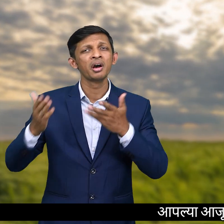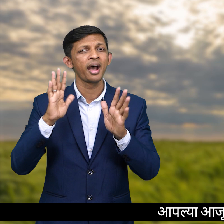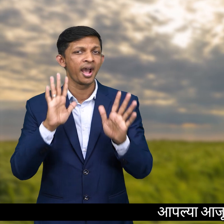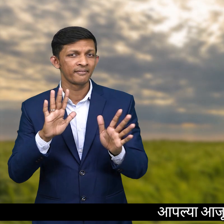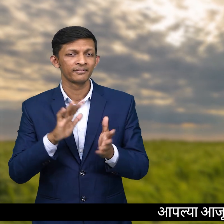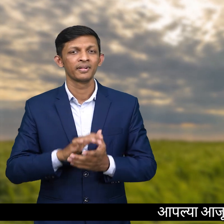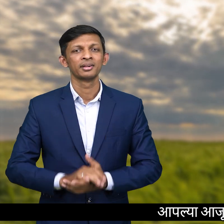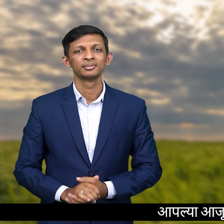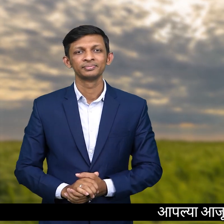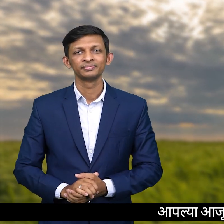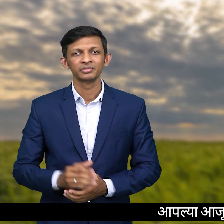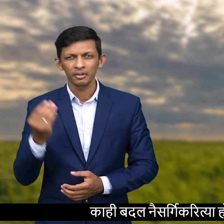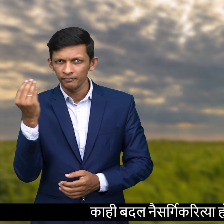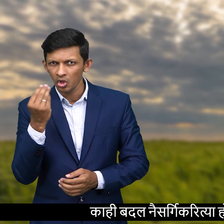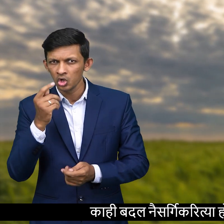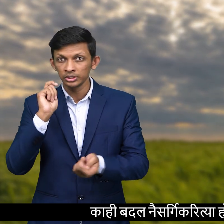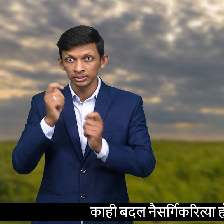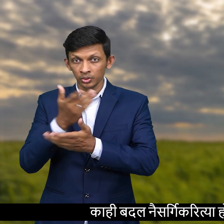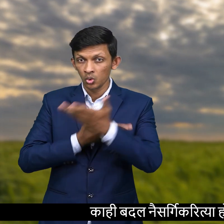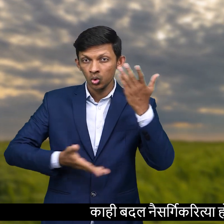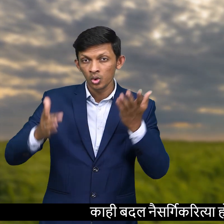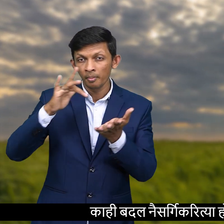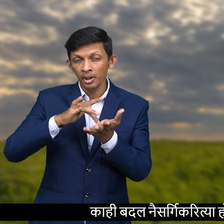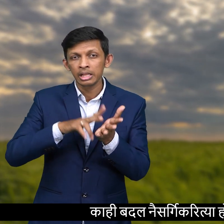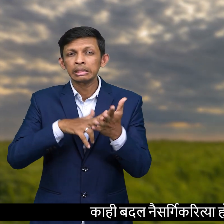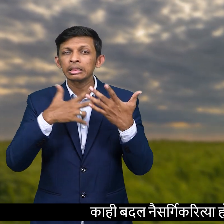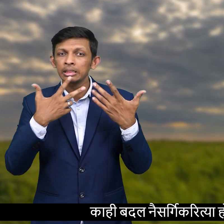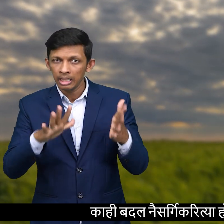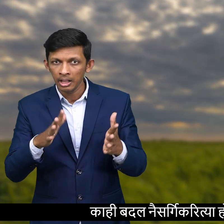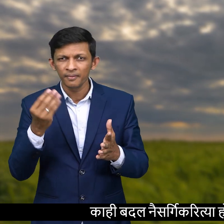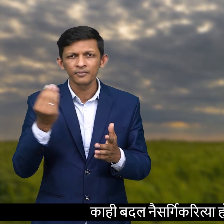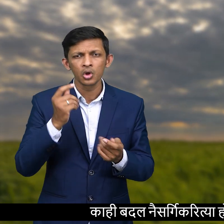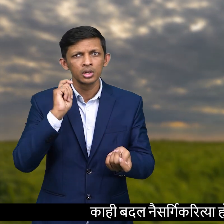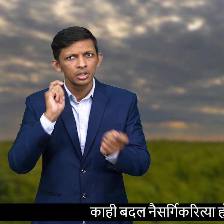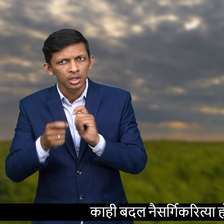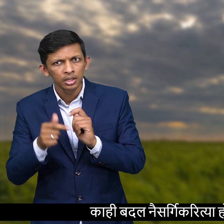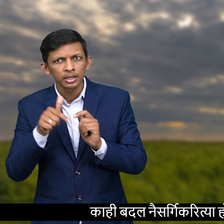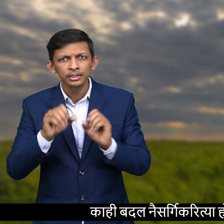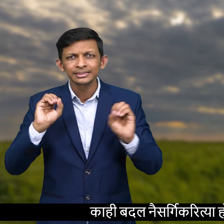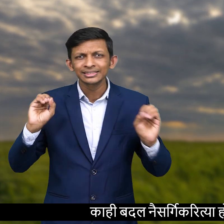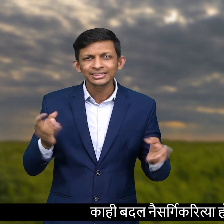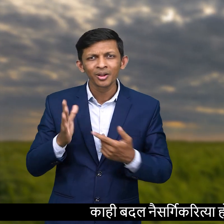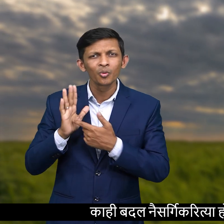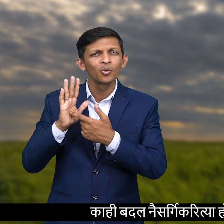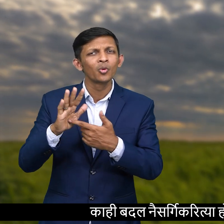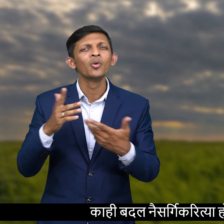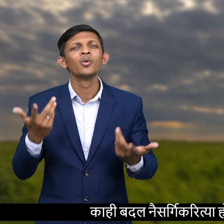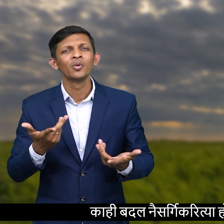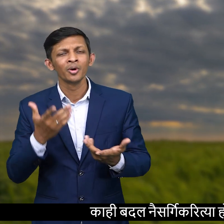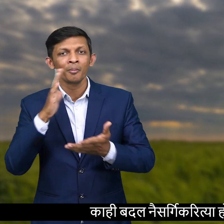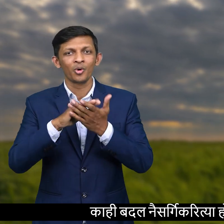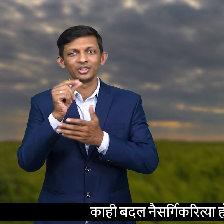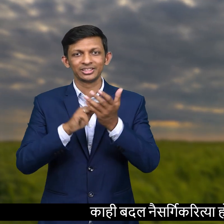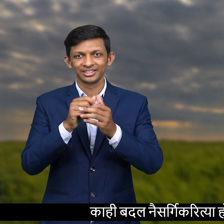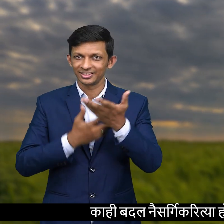अनेक बदल होत आहेत. काही बदल नैसर्गिकरित्या होतात आणि काही बदल मानवनिर्मित असतात.